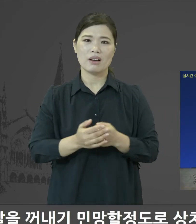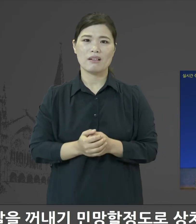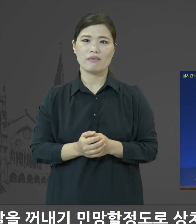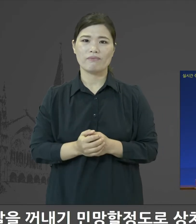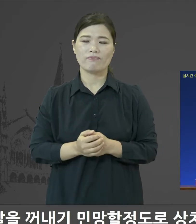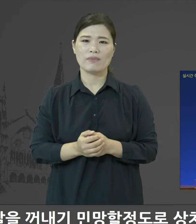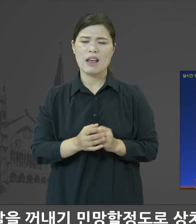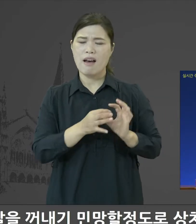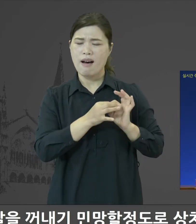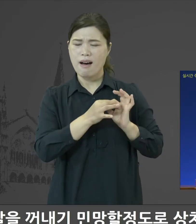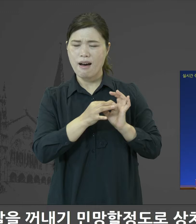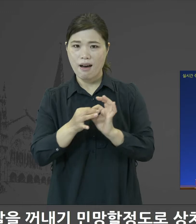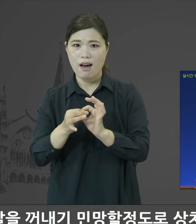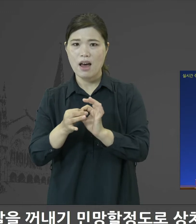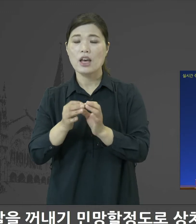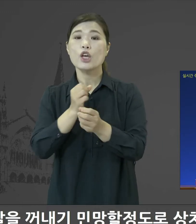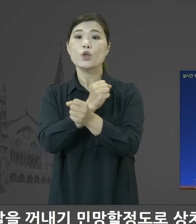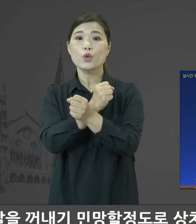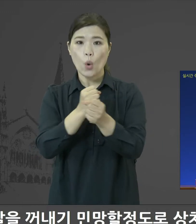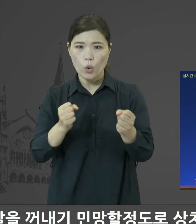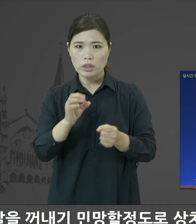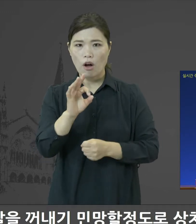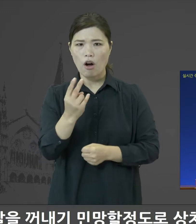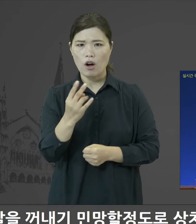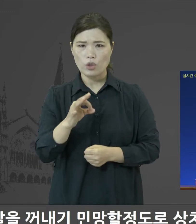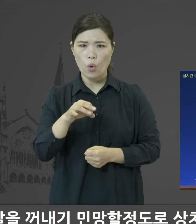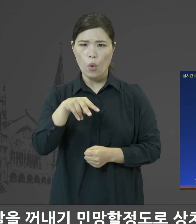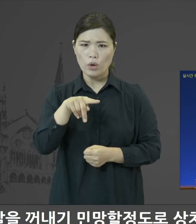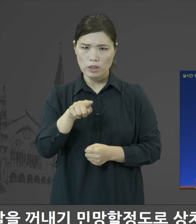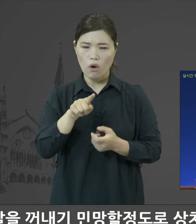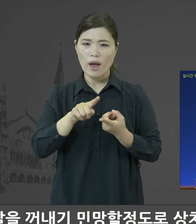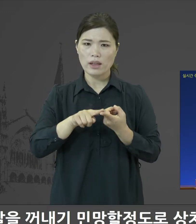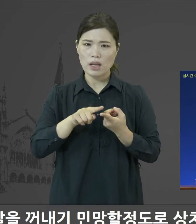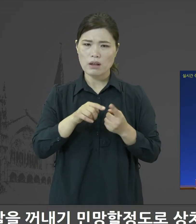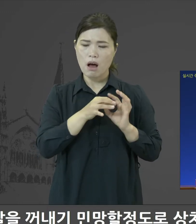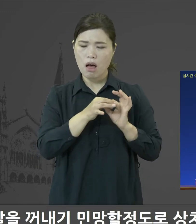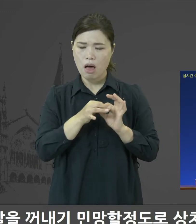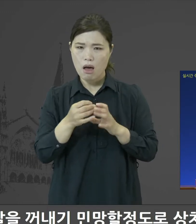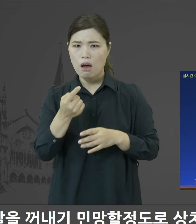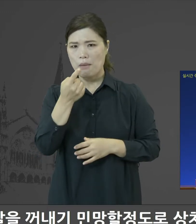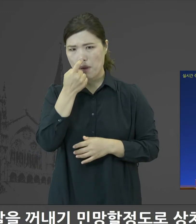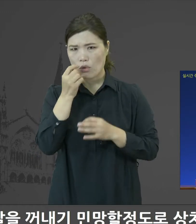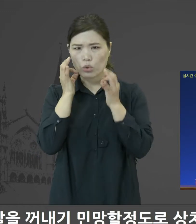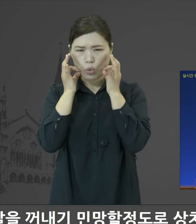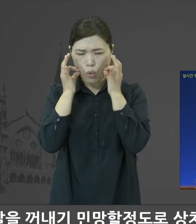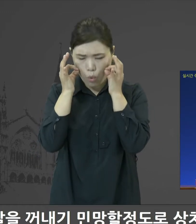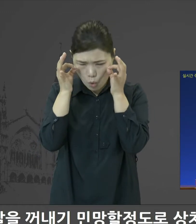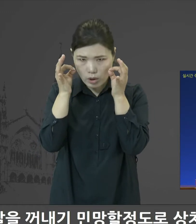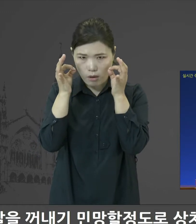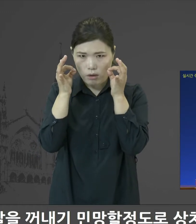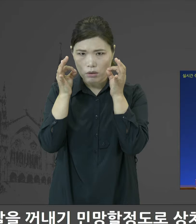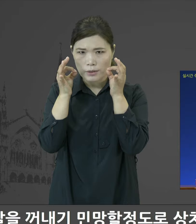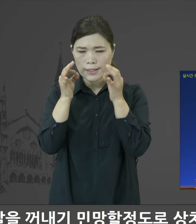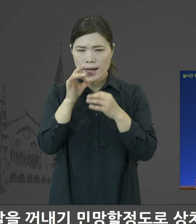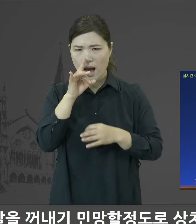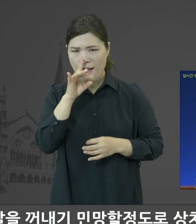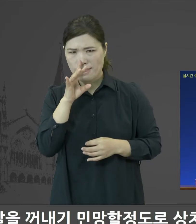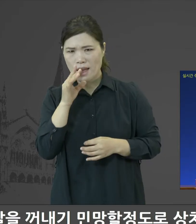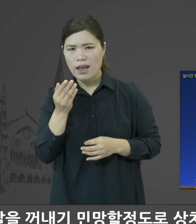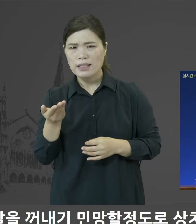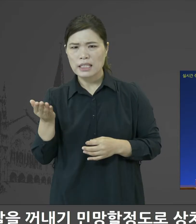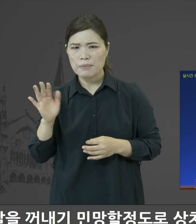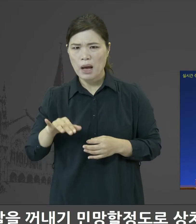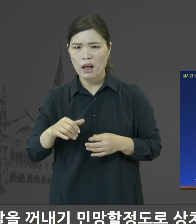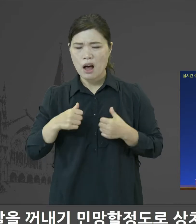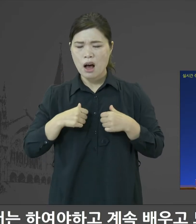그래서 끊임없이 용서에 대해서 배우고 계속해서 노력하여야 하며, 안 되더라도